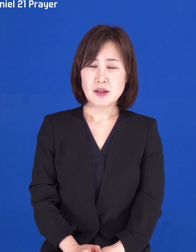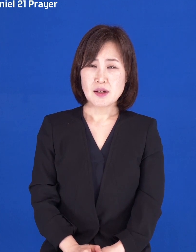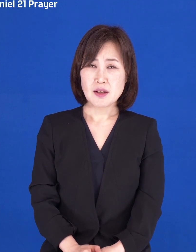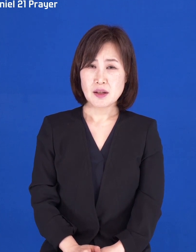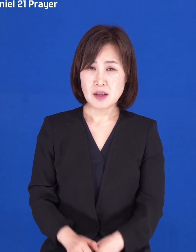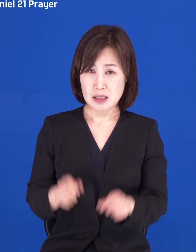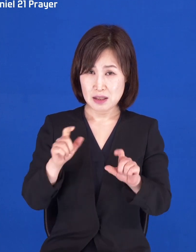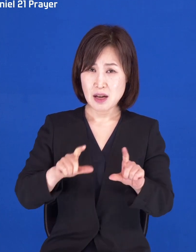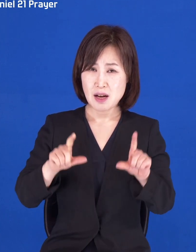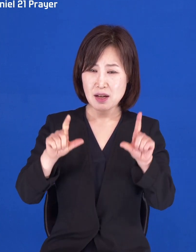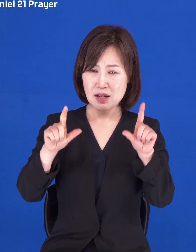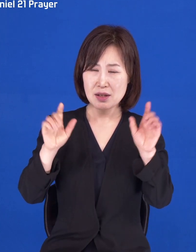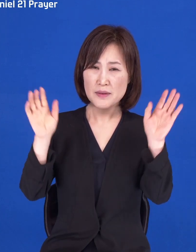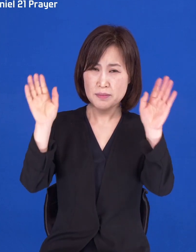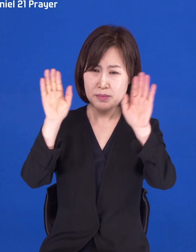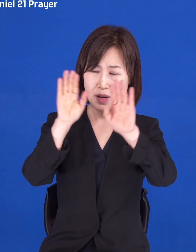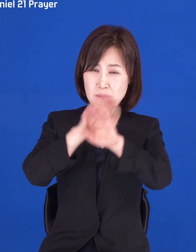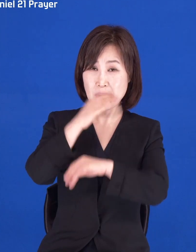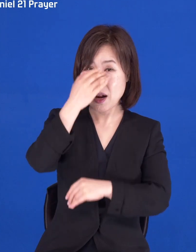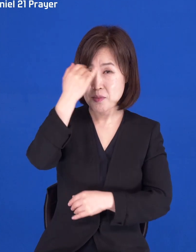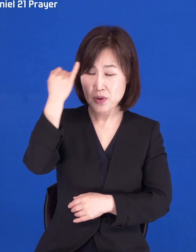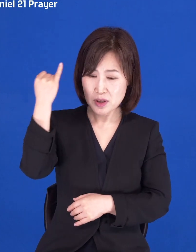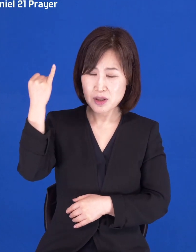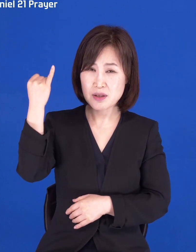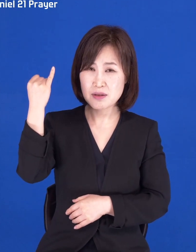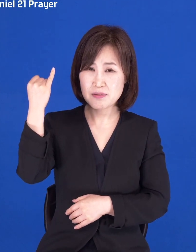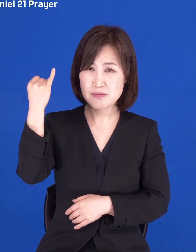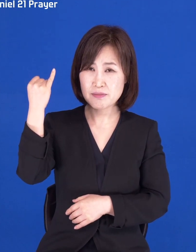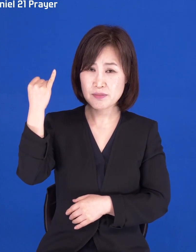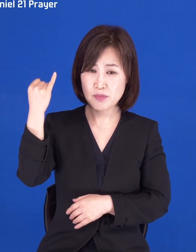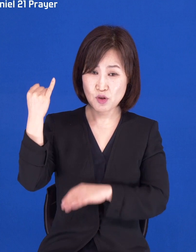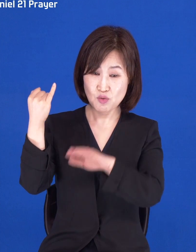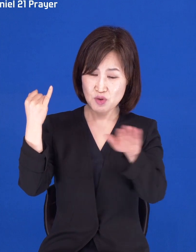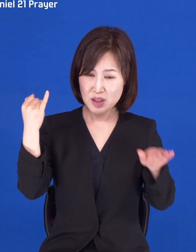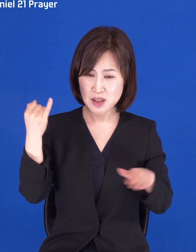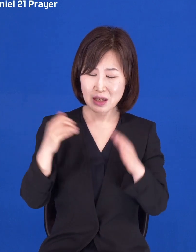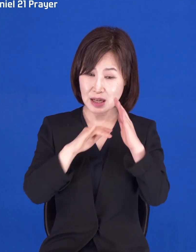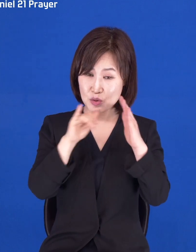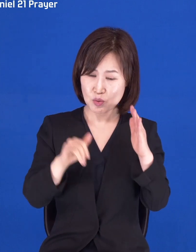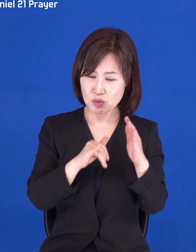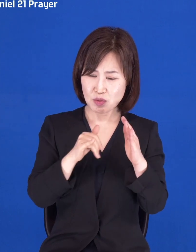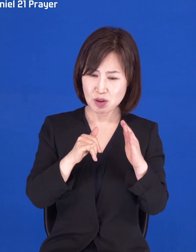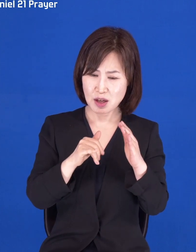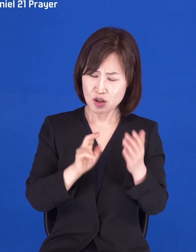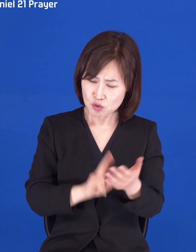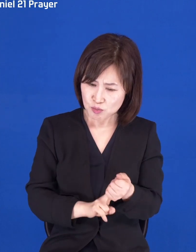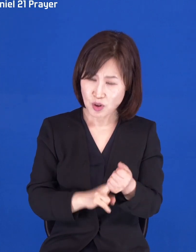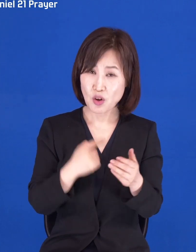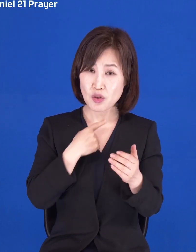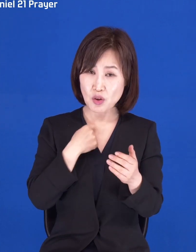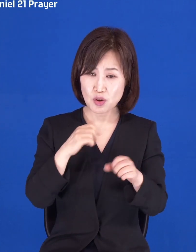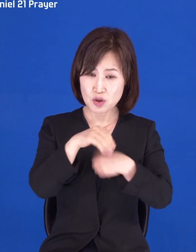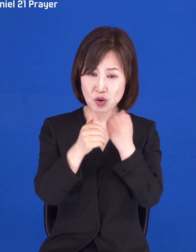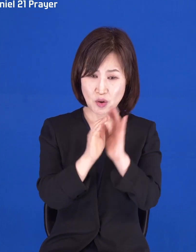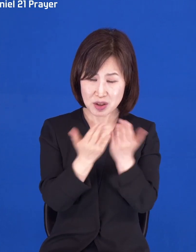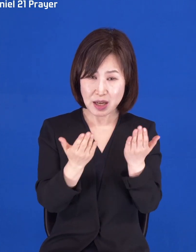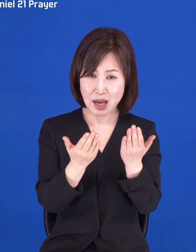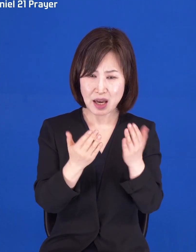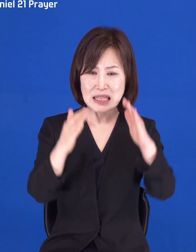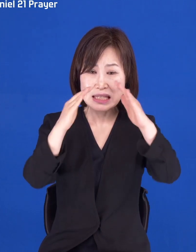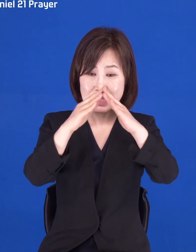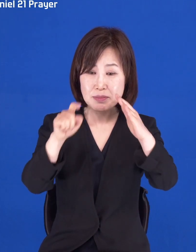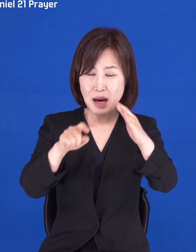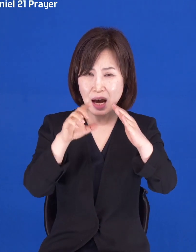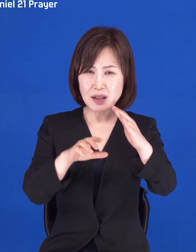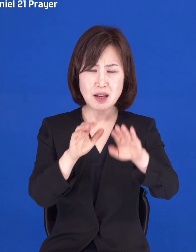그날 저녁 할머니는 저희들에게 숨겨놨던 성경책을 가져다 놓고 이것을 이제 집에라 두면 안 되겠다고, 집